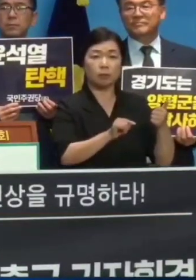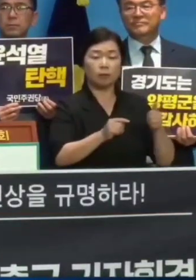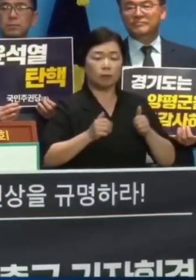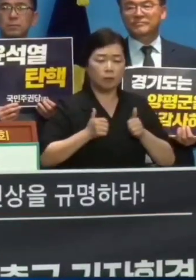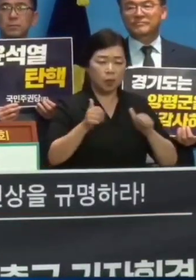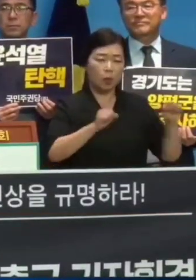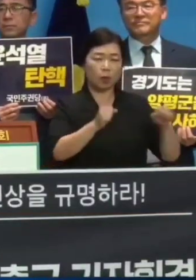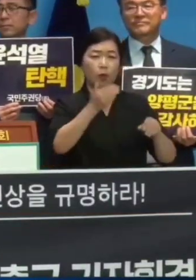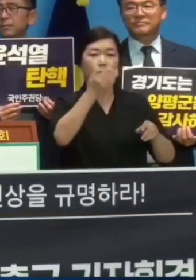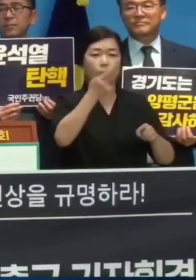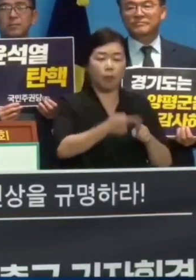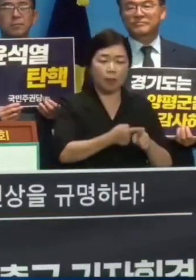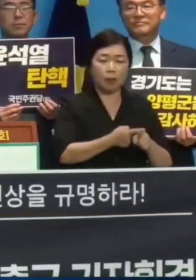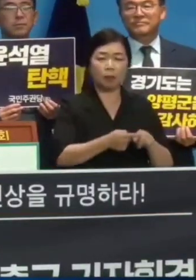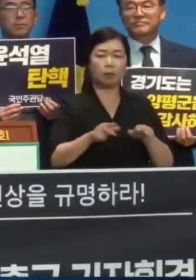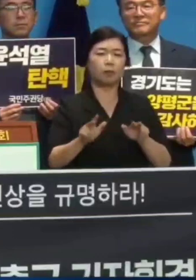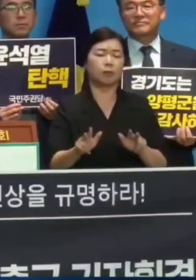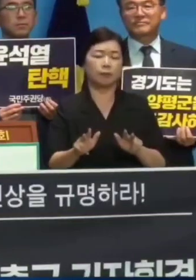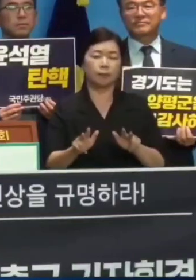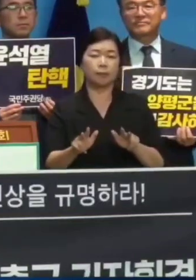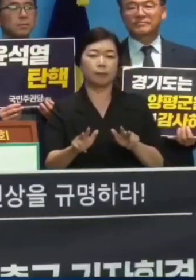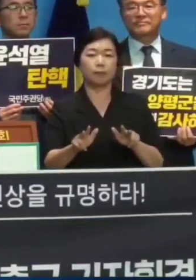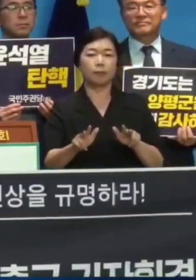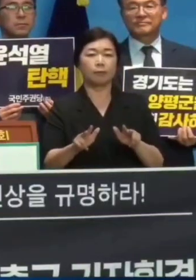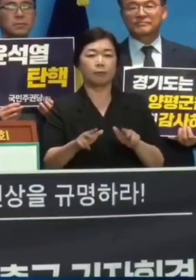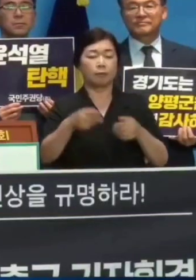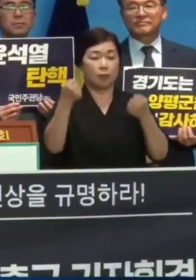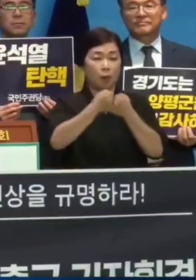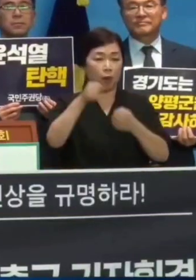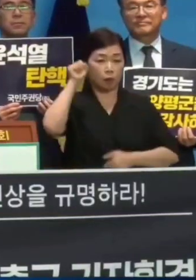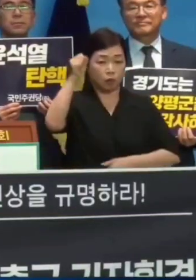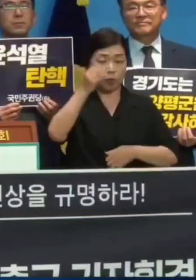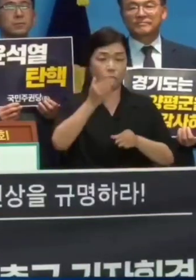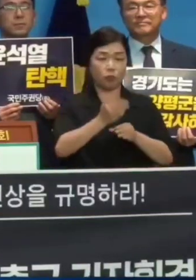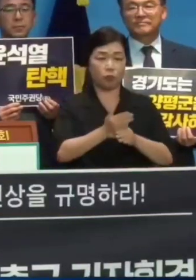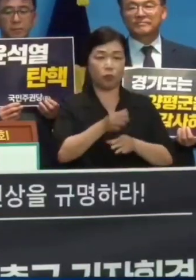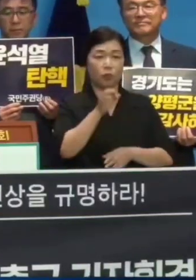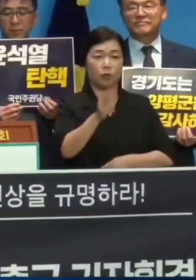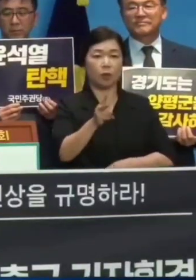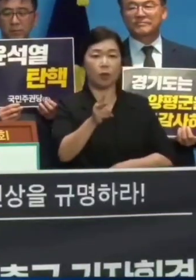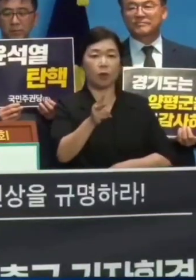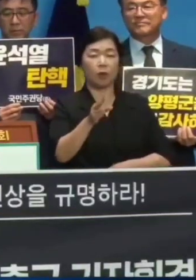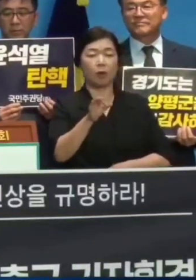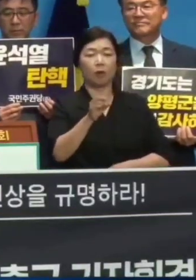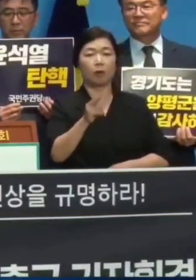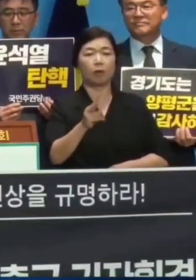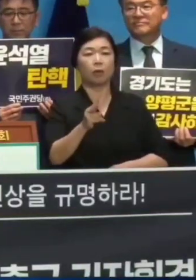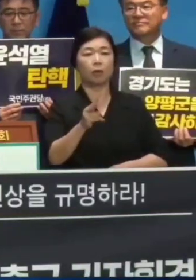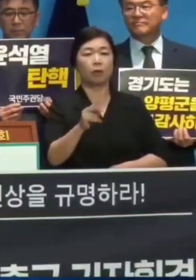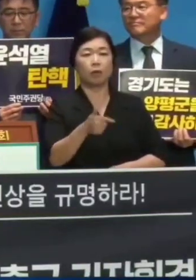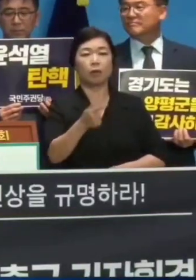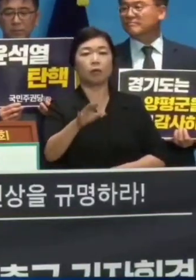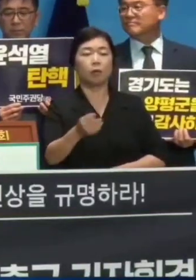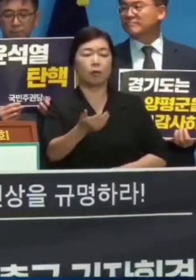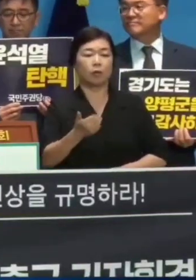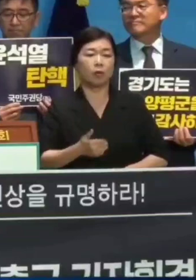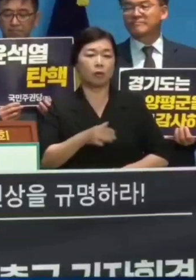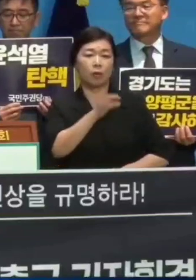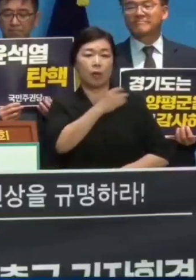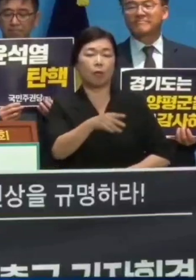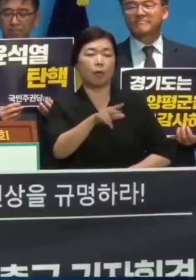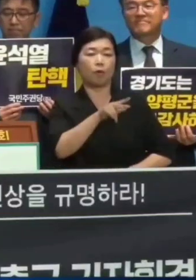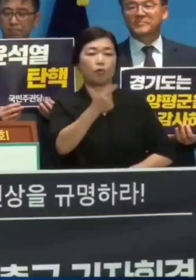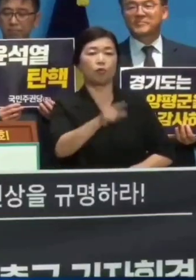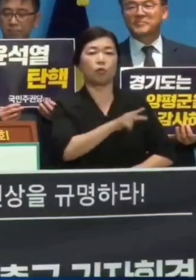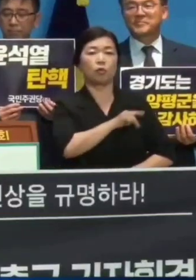열심히 활동을 하시다가 지금 투쟁하고 계시는 여형정 전 양평군 의원님 오셨습니다.